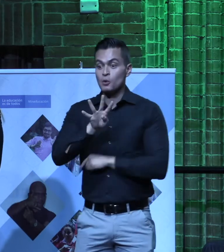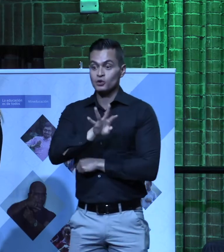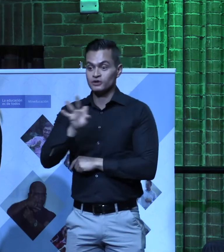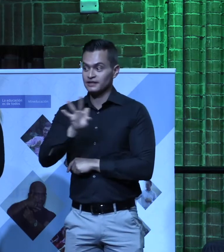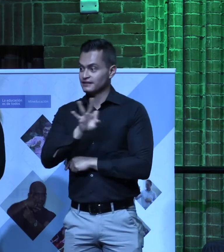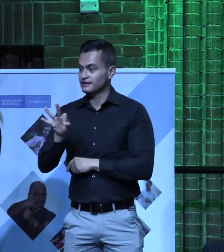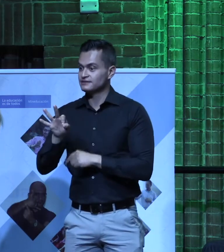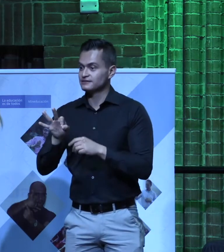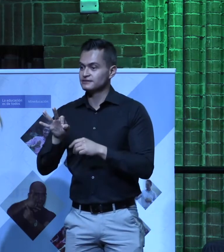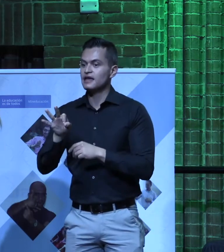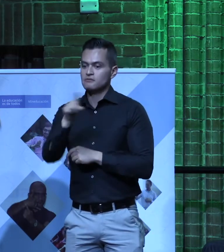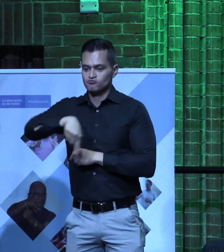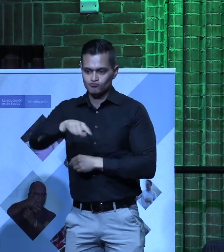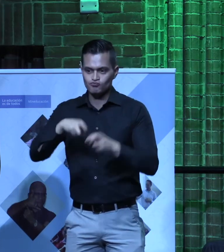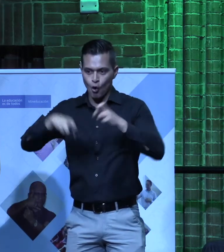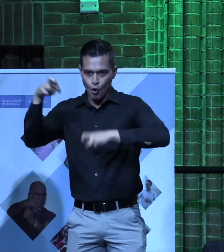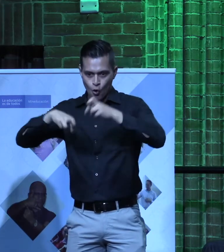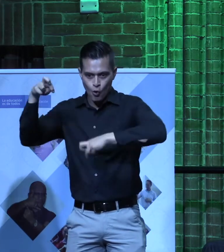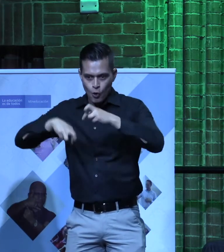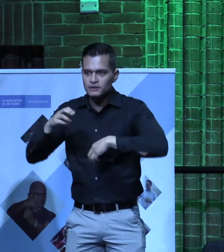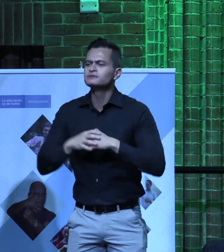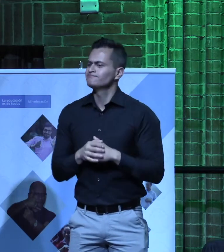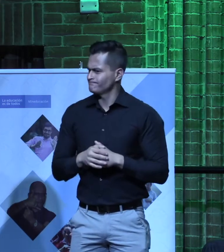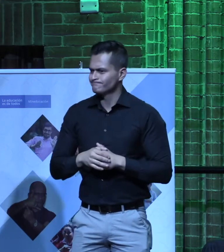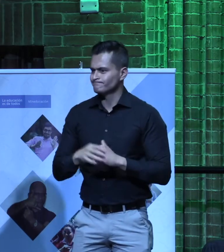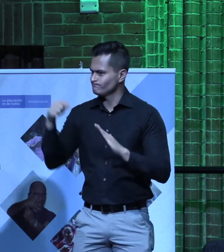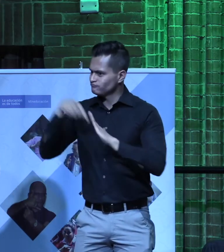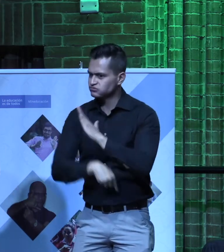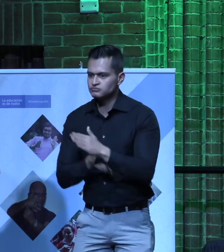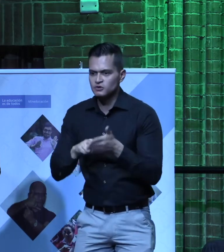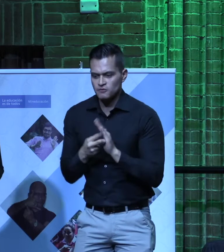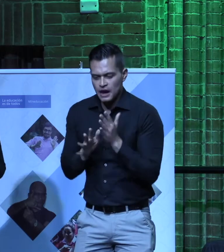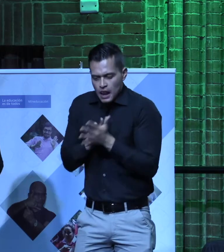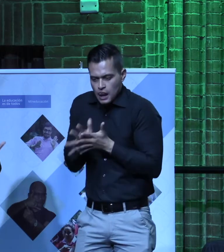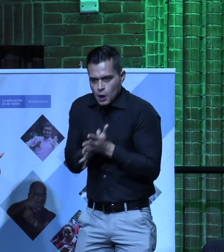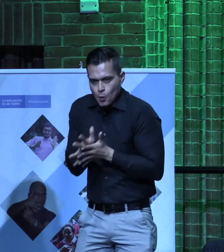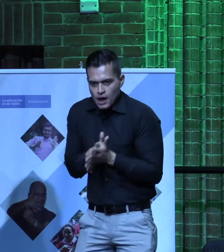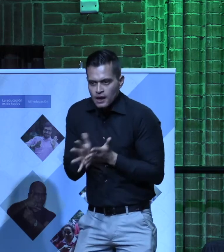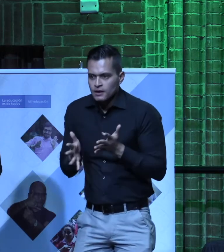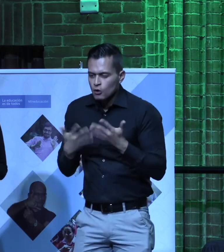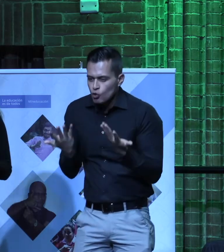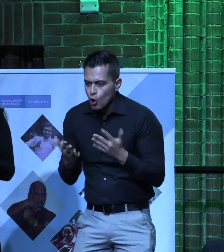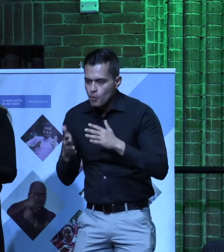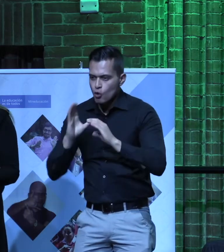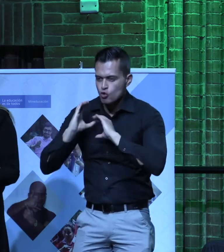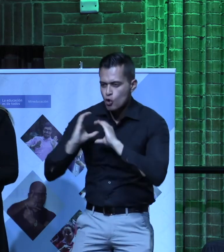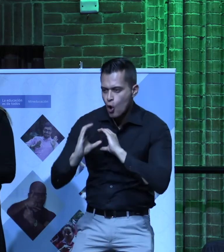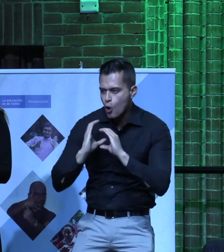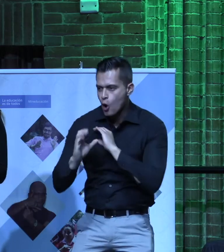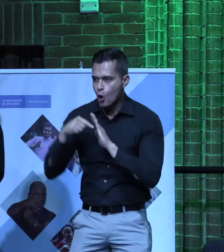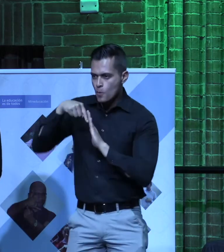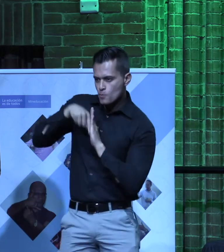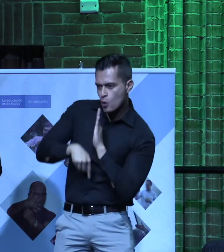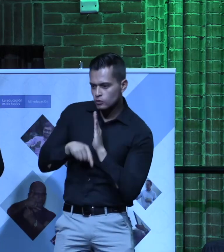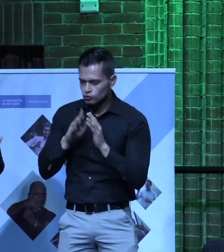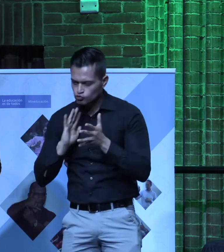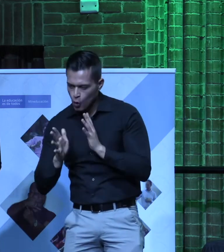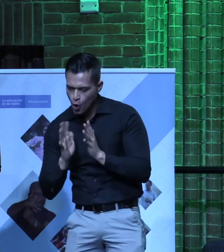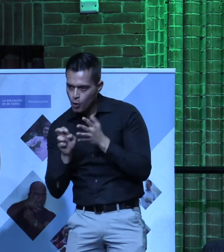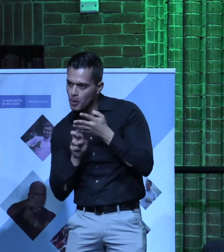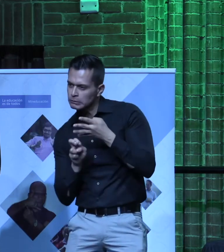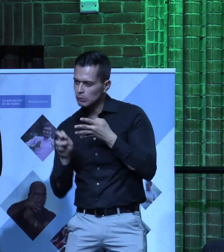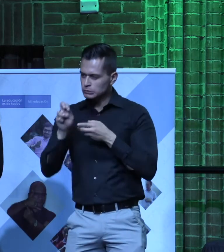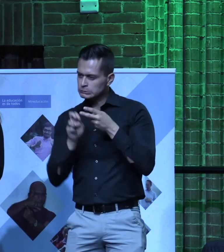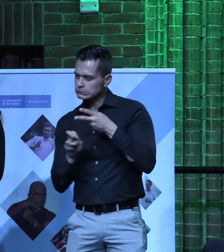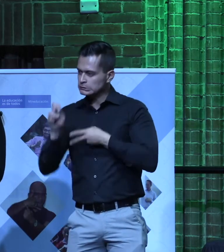allá y brindamos algunas herramientas iniciales de qué consiste la lengua de señas, cómo se pueden comunicar con las personas sordas,